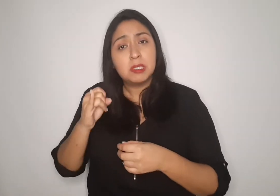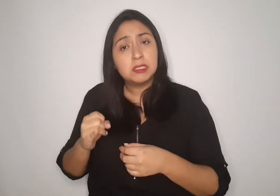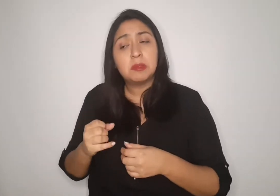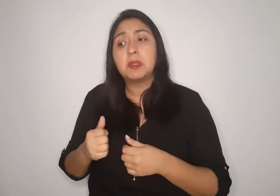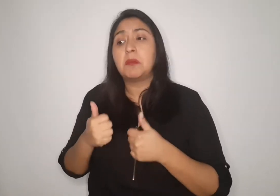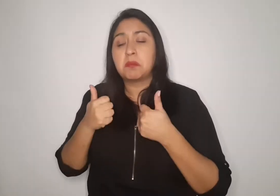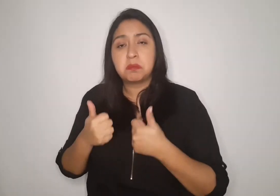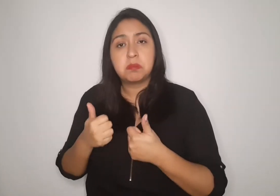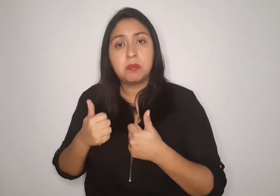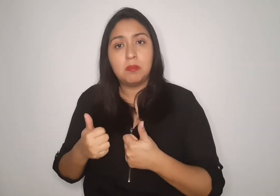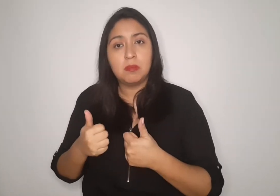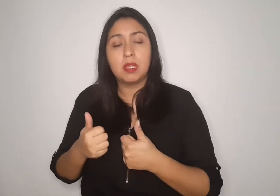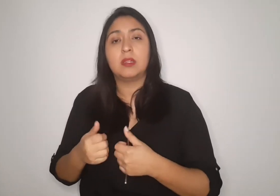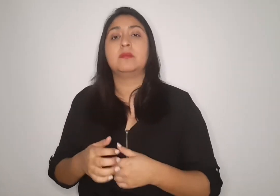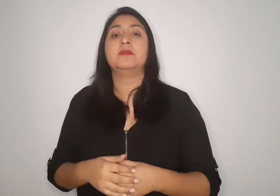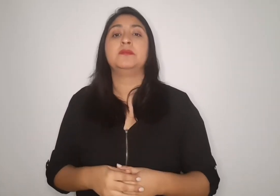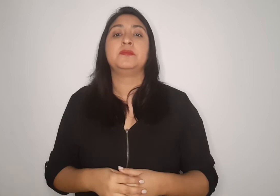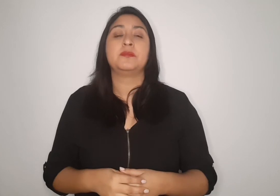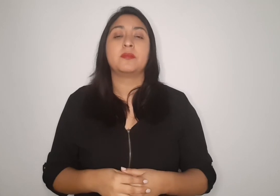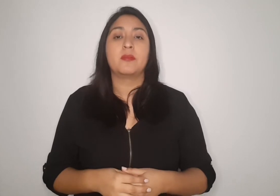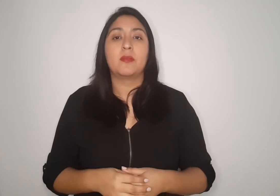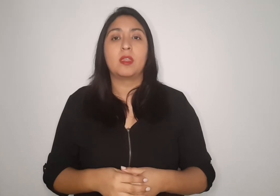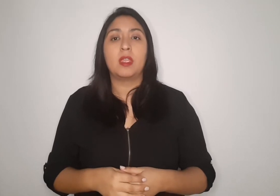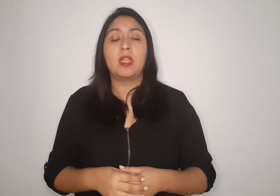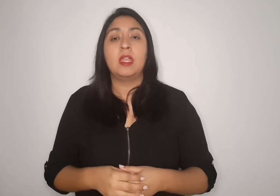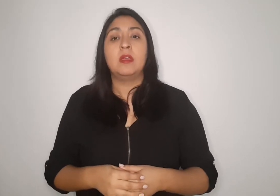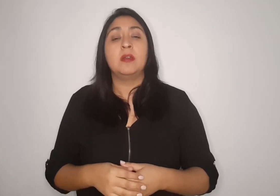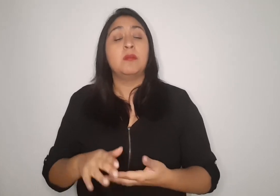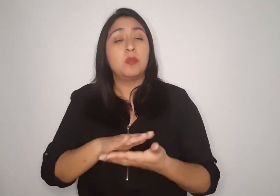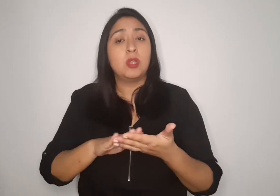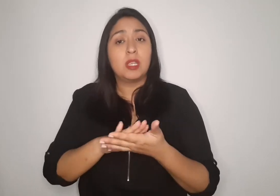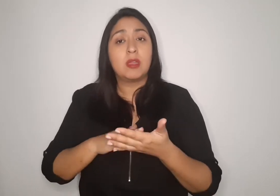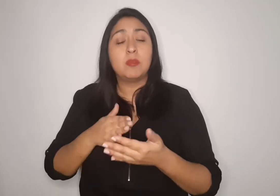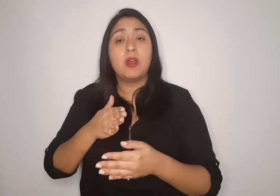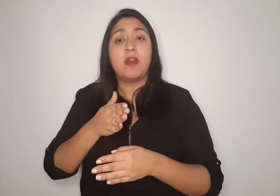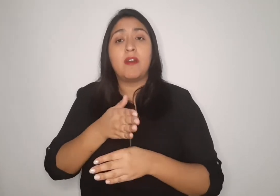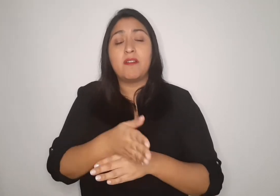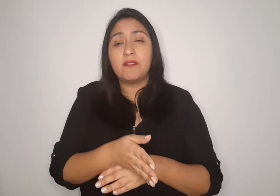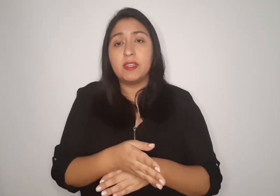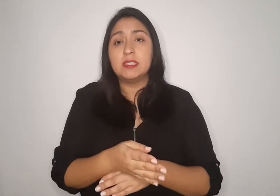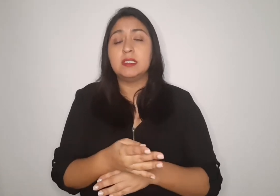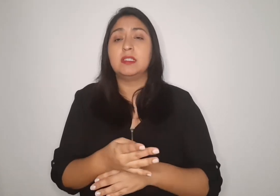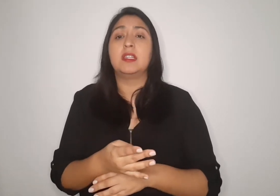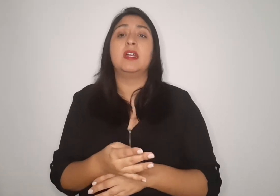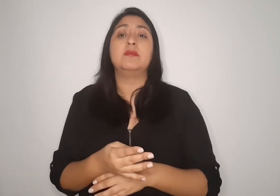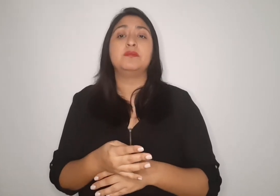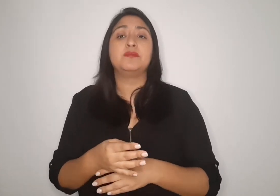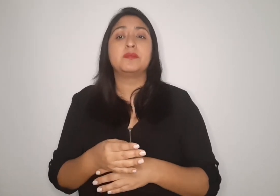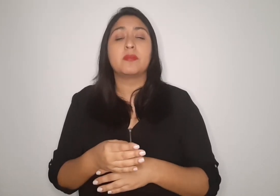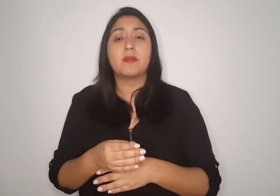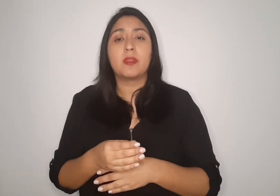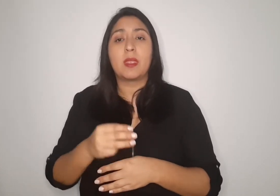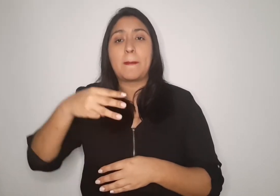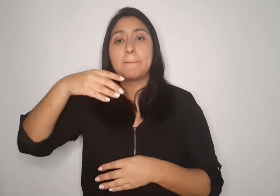cárcel, Daniel Melinao, por ejemplo. Y en una de las visitas que hice en su comunidad para filmar, que yo fui la primera cámara que